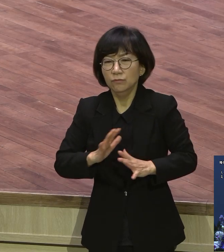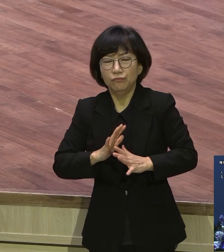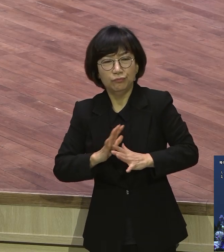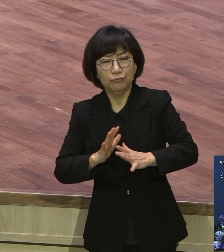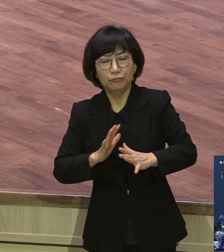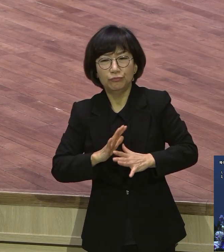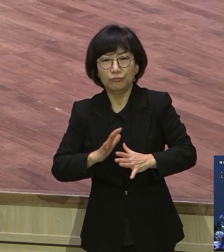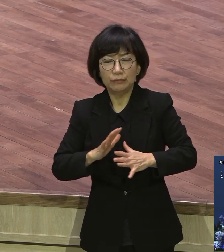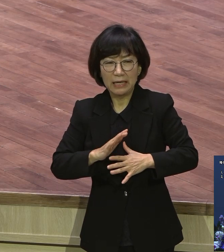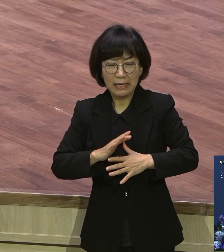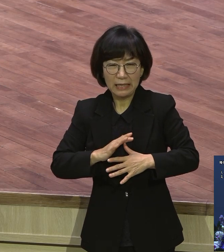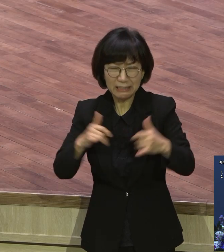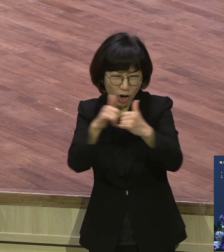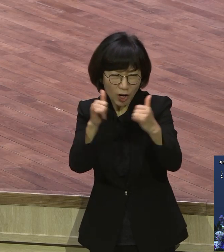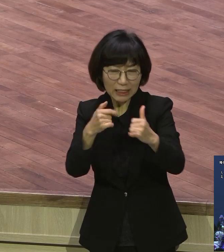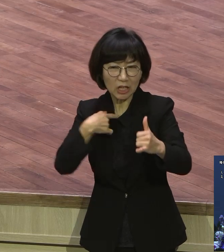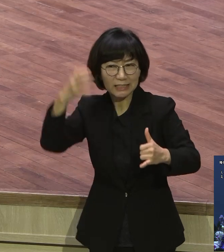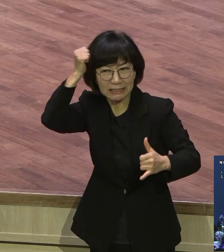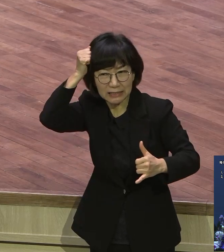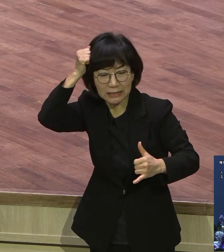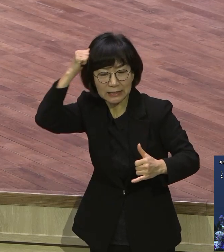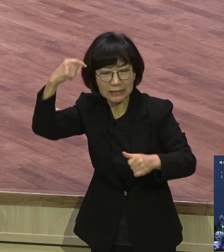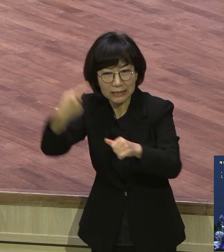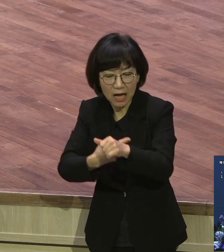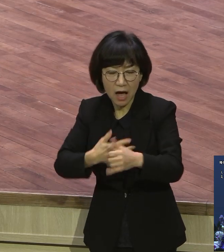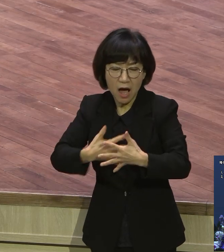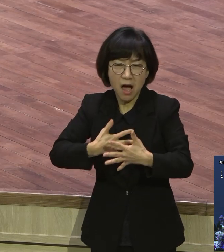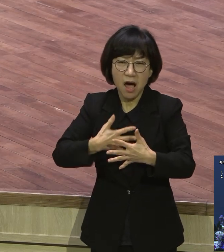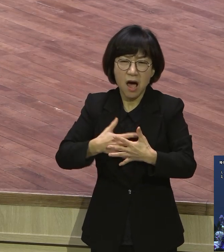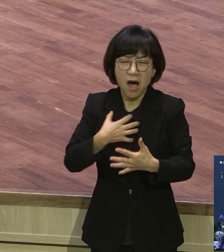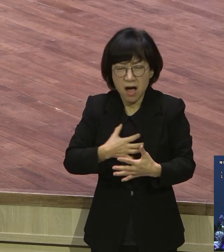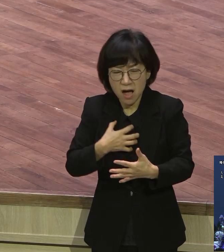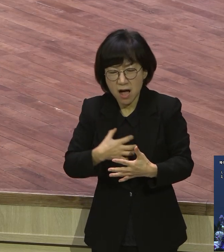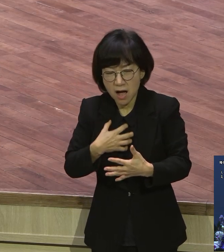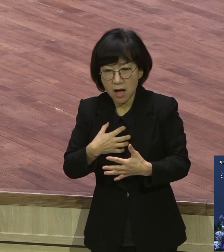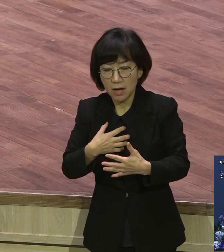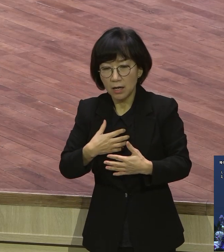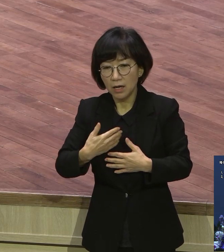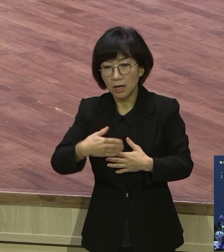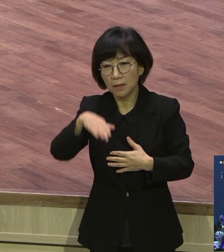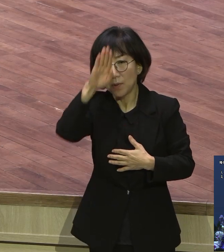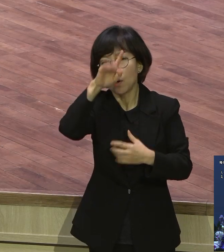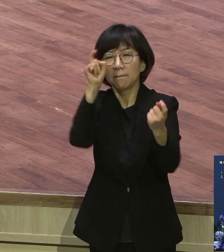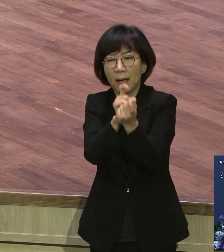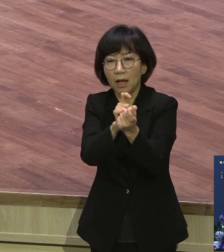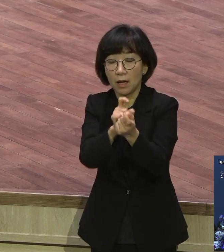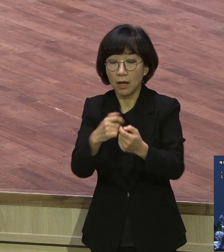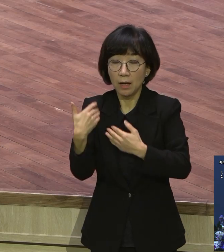살았던 것들이 병이 돼서 불치병이 걸렸는데 온몸이 굳어버리는